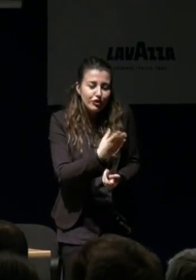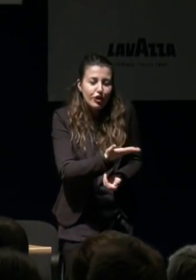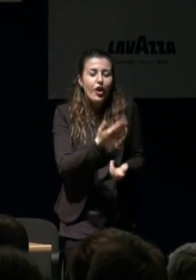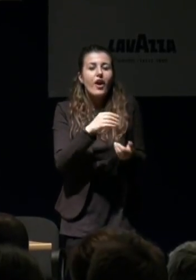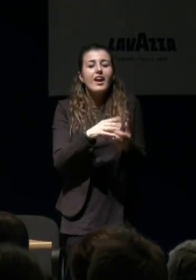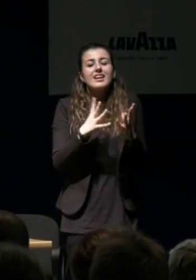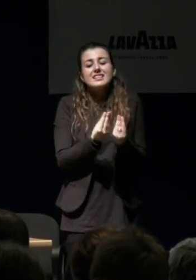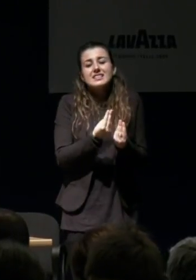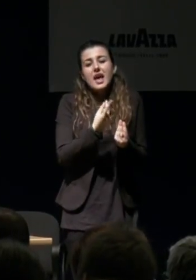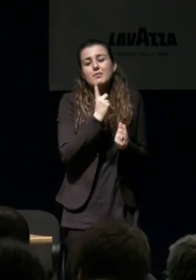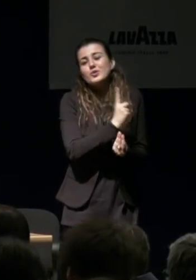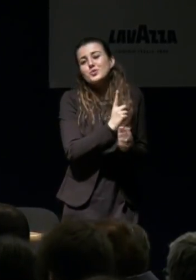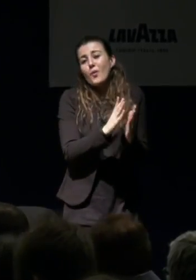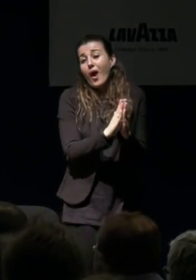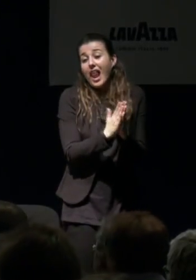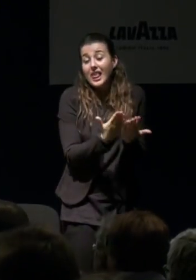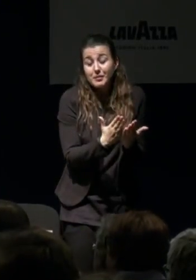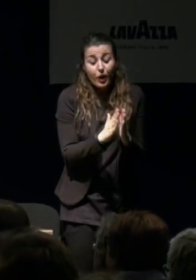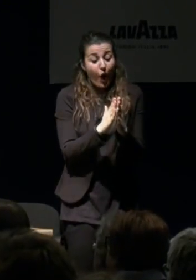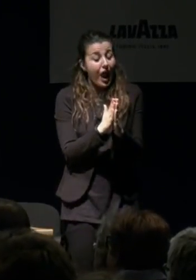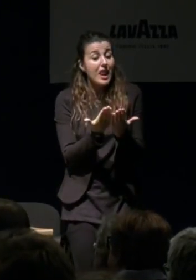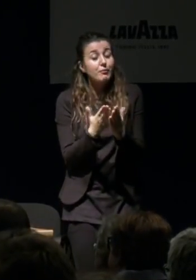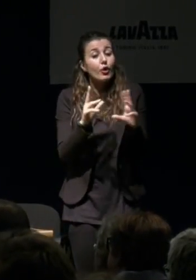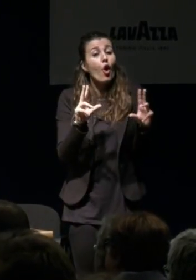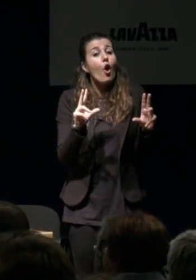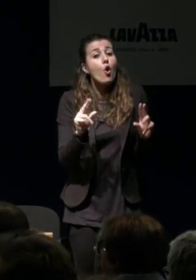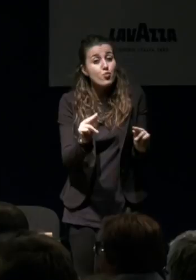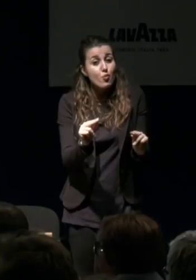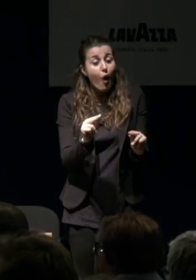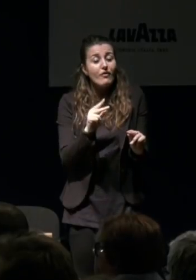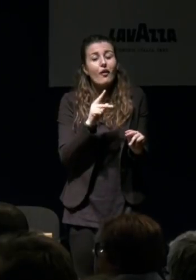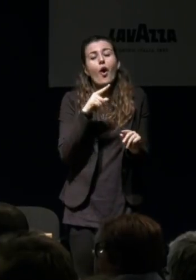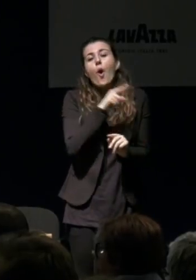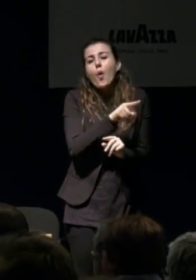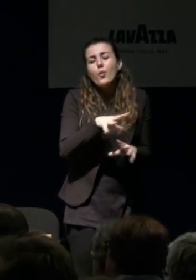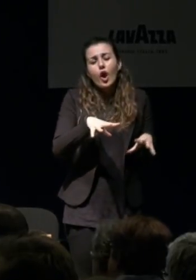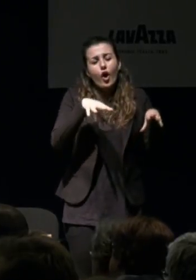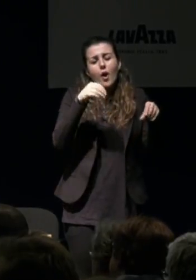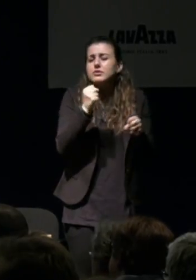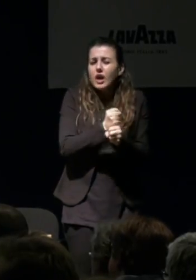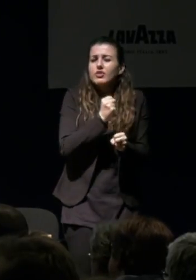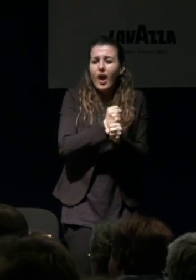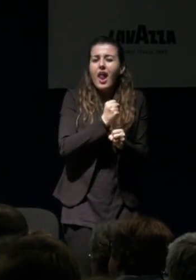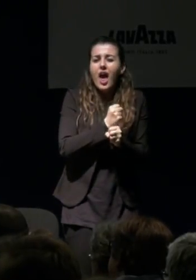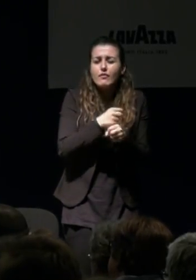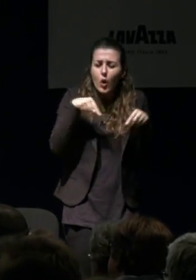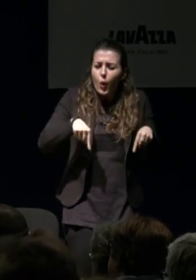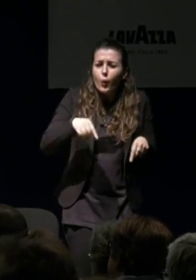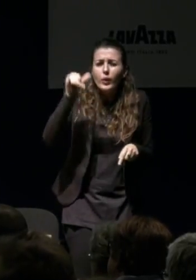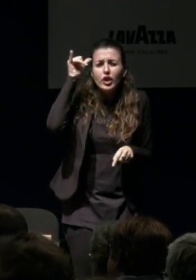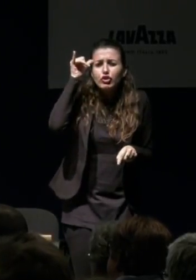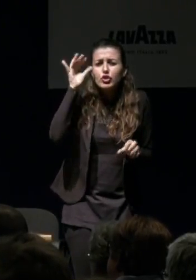libro nuovo libro a cui aveva cominciato a lavorare proprio qui a torino l'anno